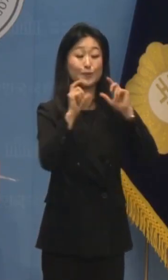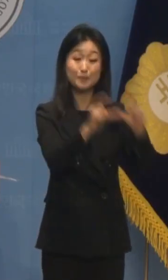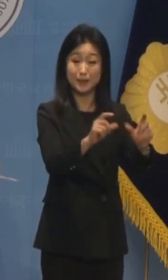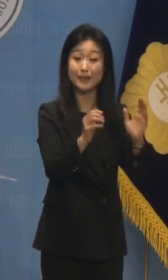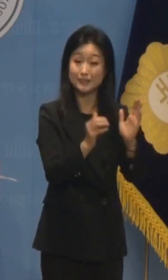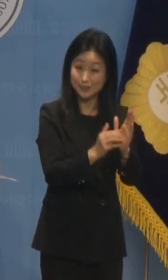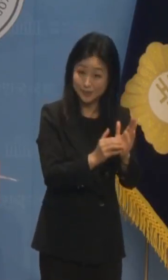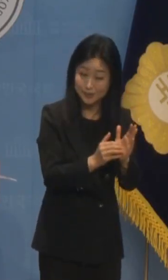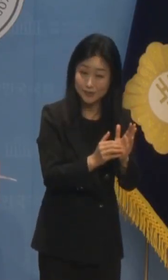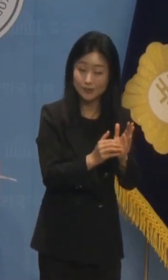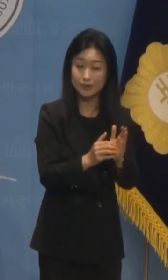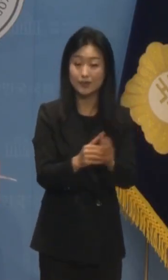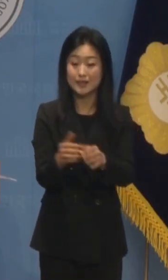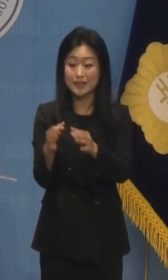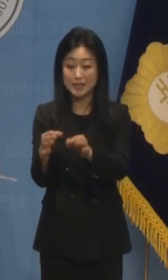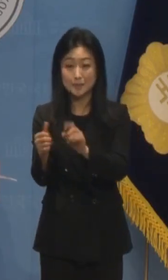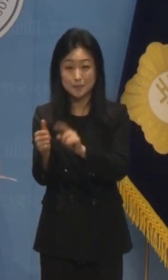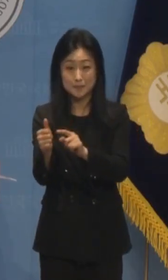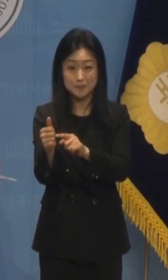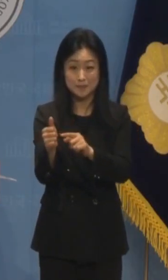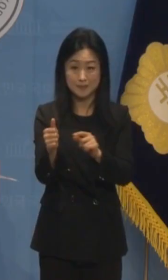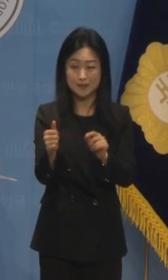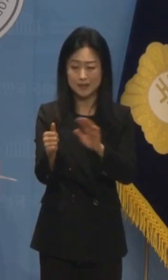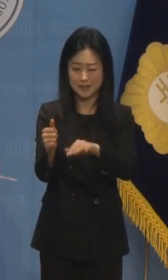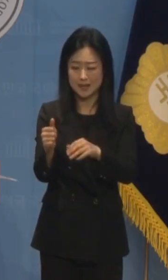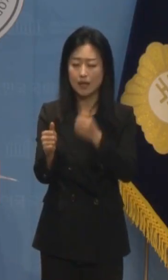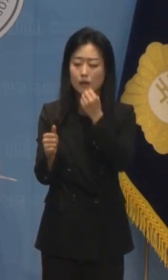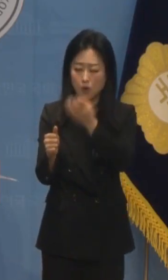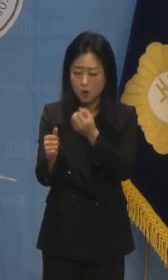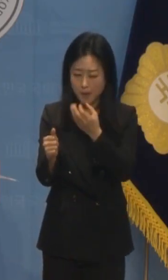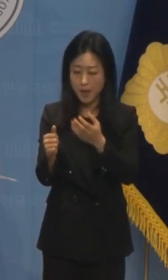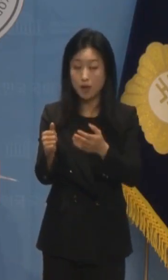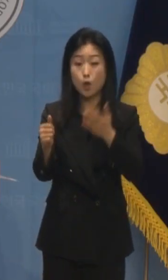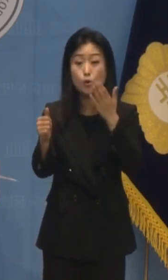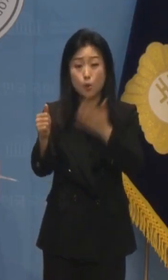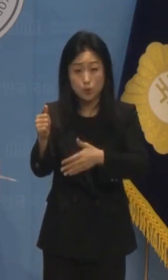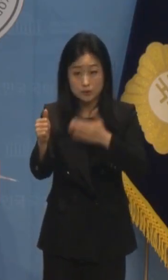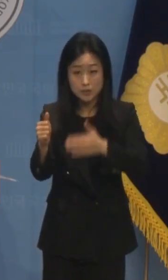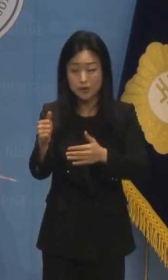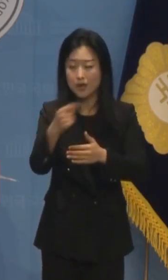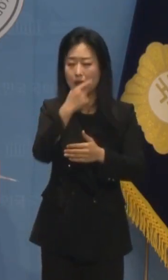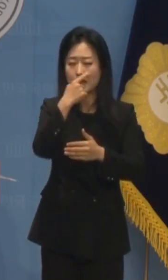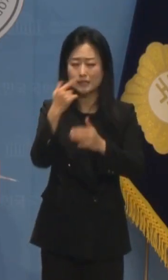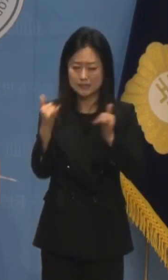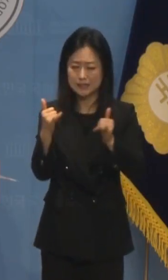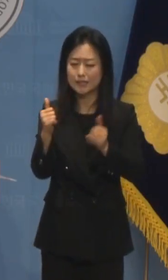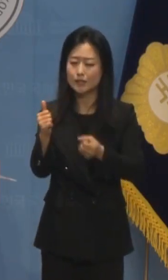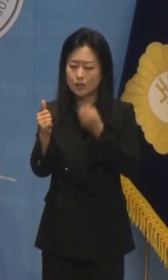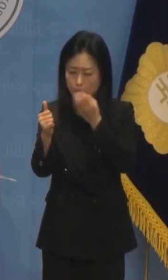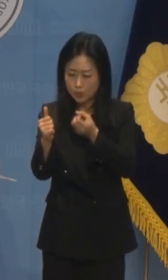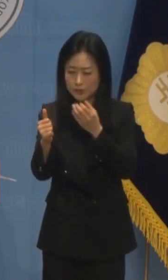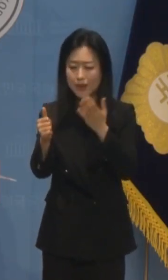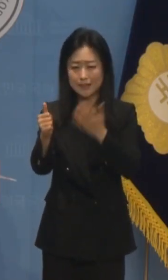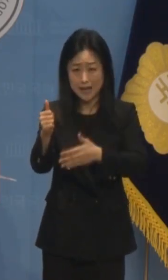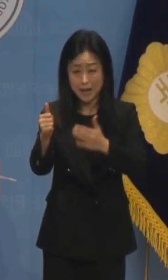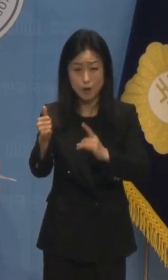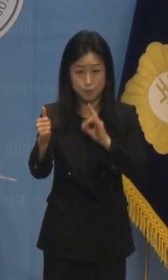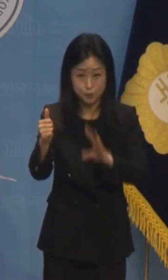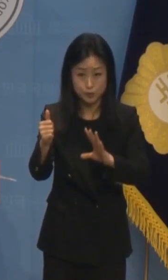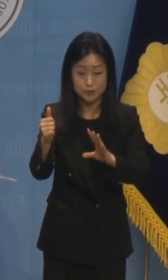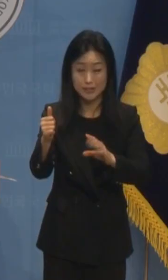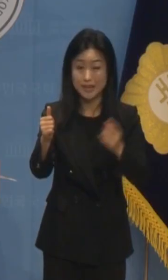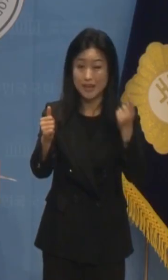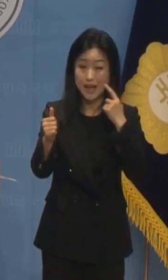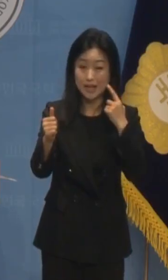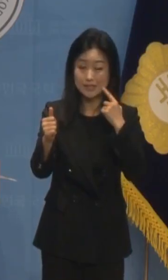대표가 김진성 씨에게 했던 증언 요청은 통상의 증언 요청에 불과할 뿐이지